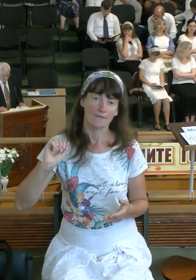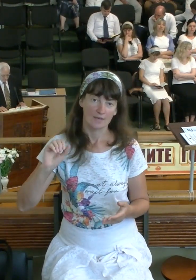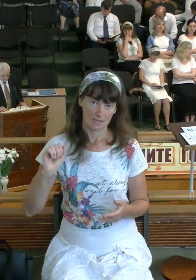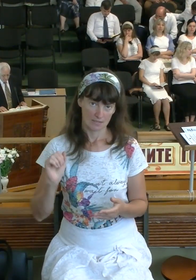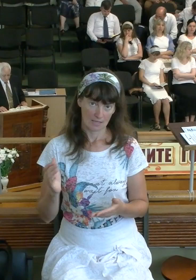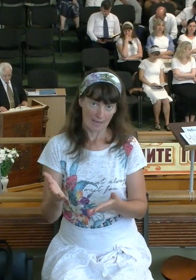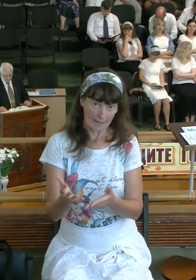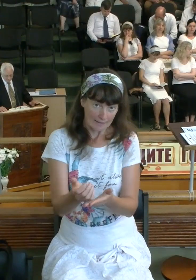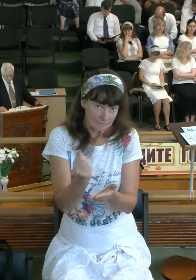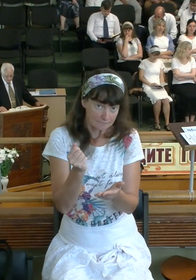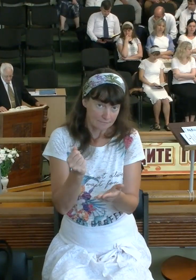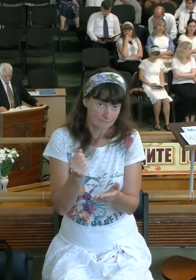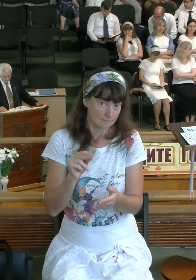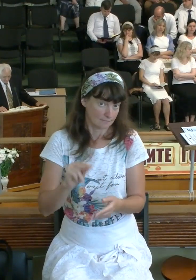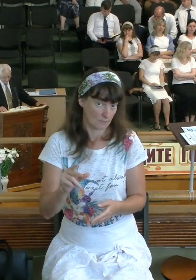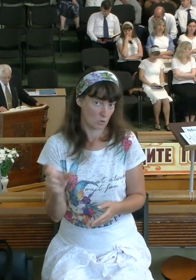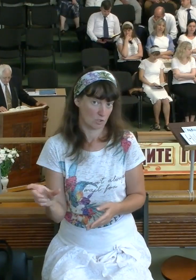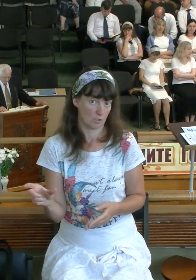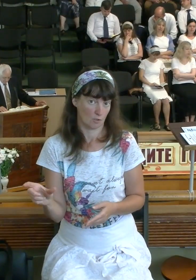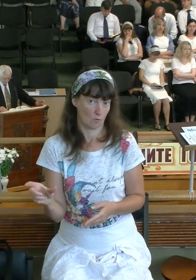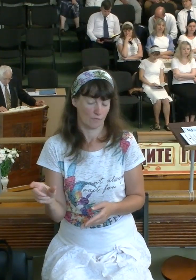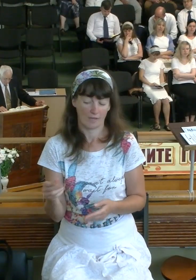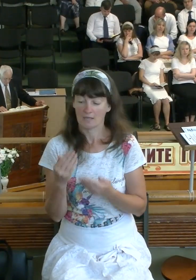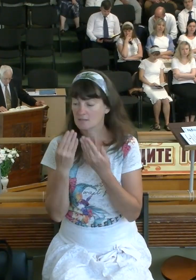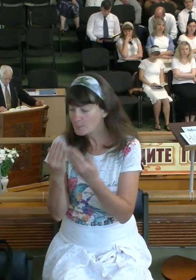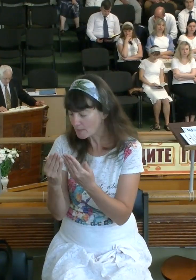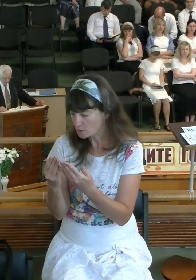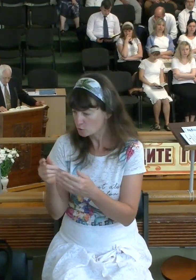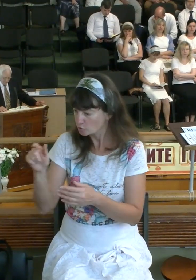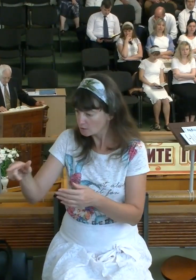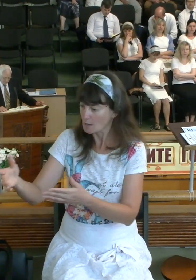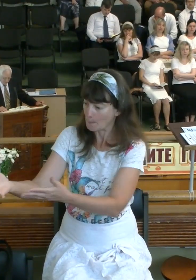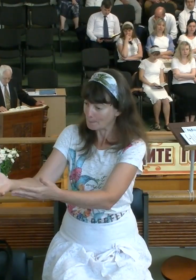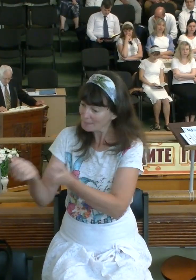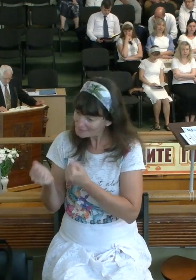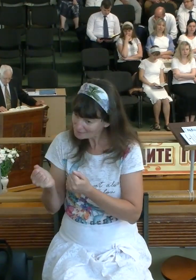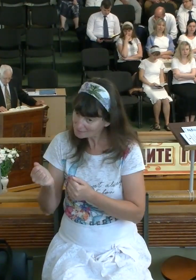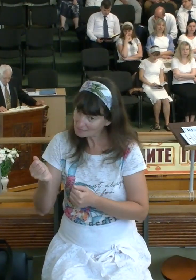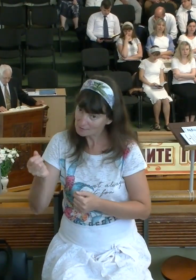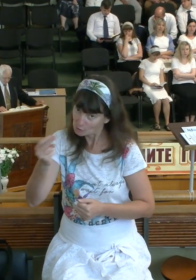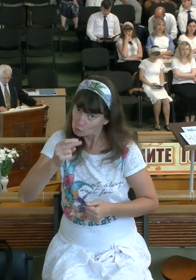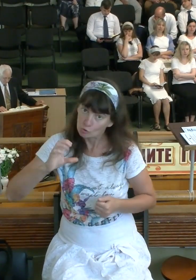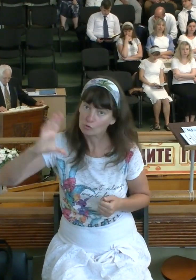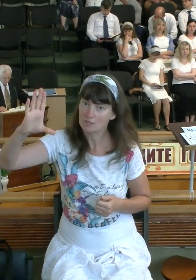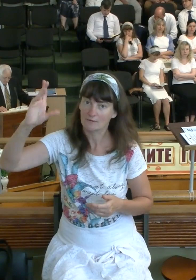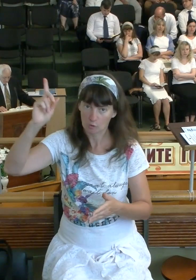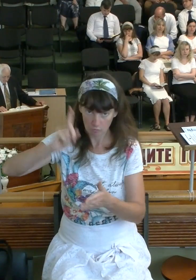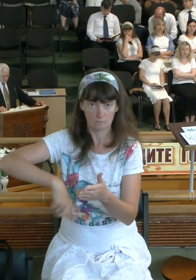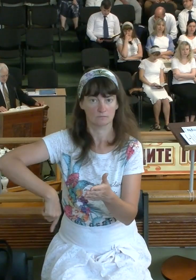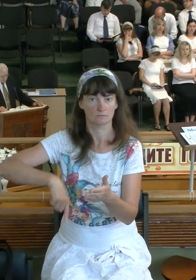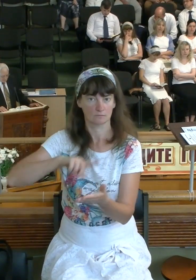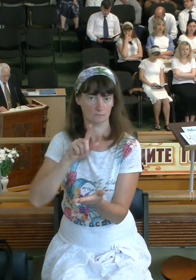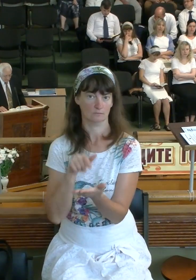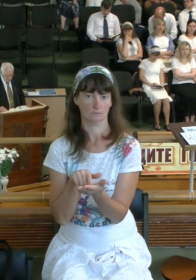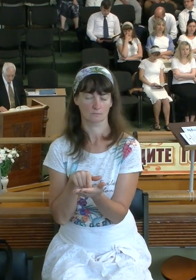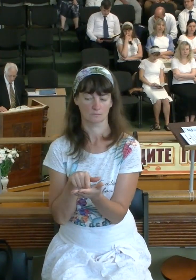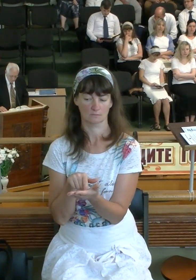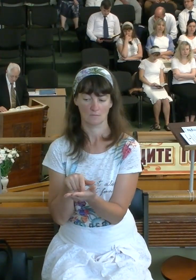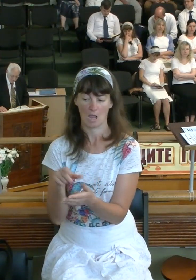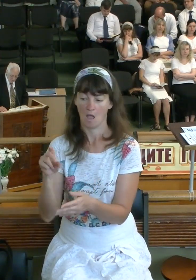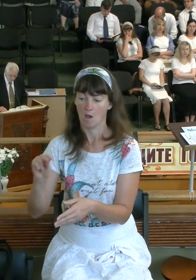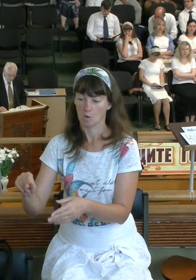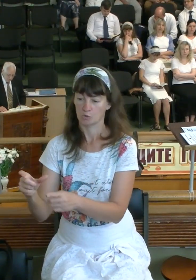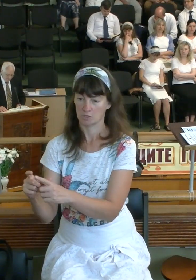им: «Приняли ли вы Святого Духа, уверовавших?» Они же сказали